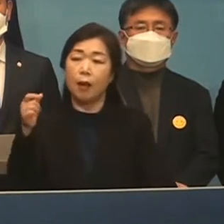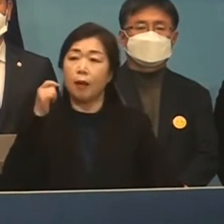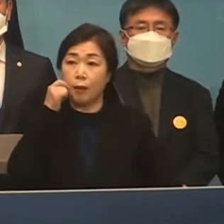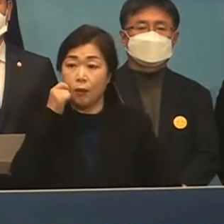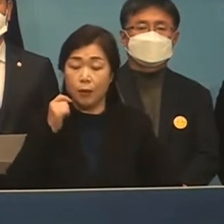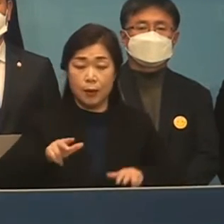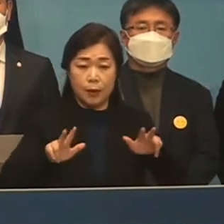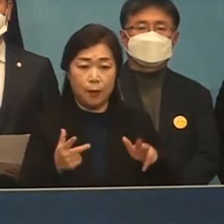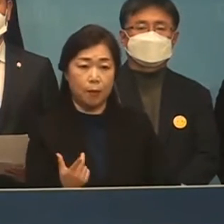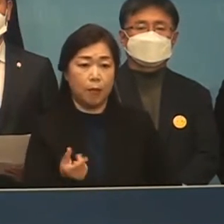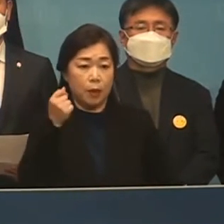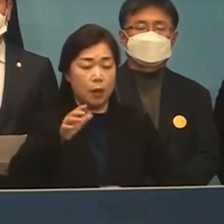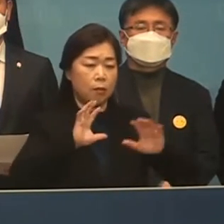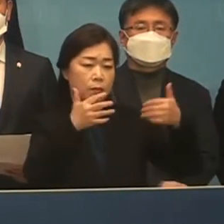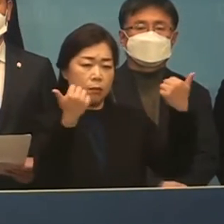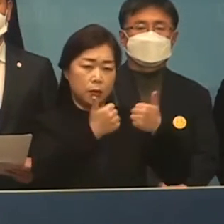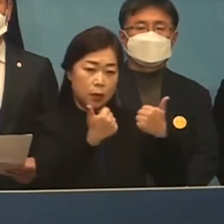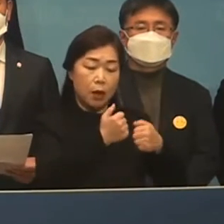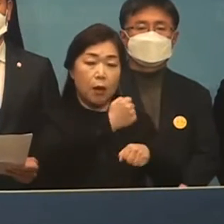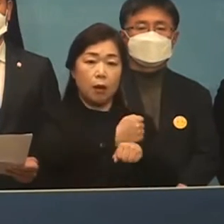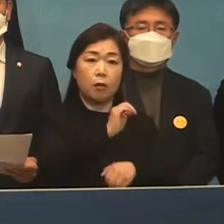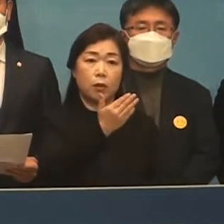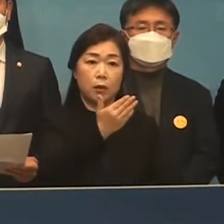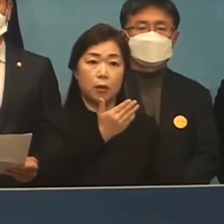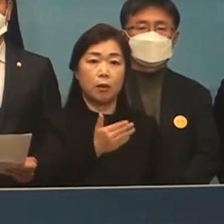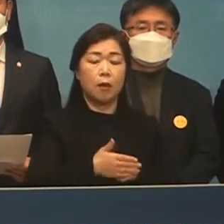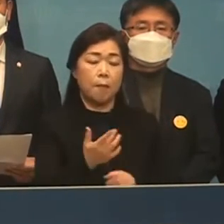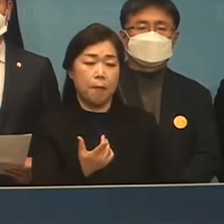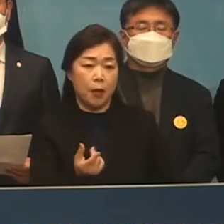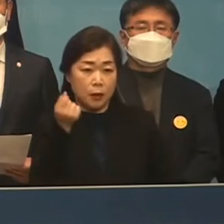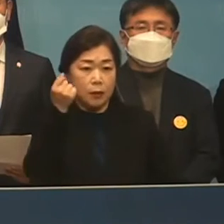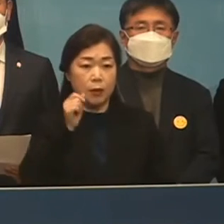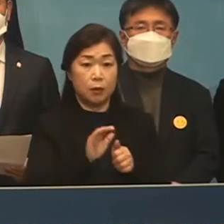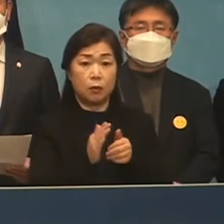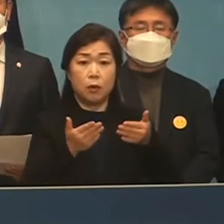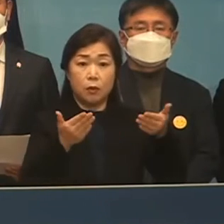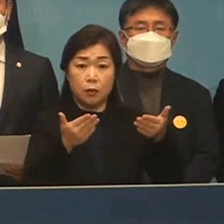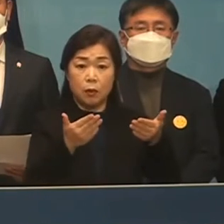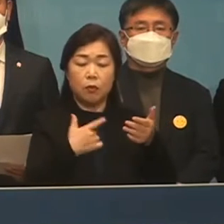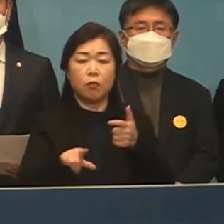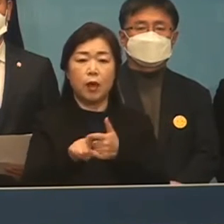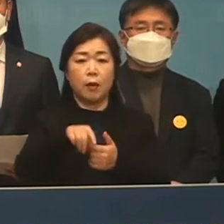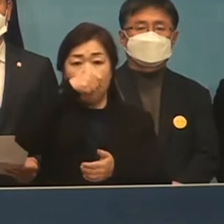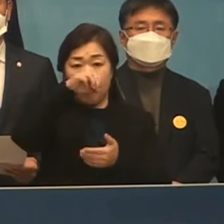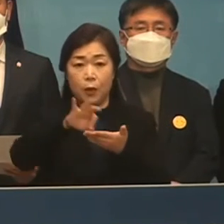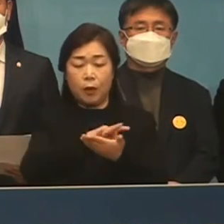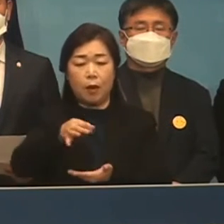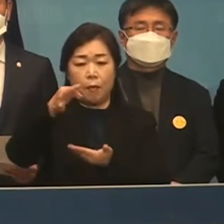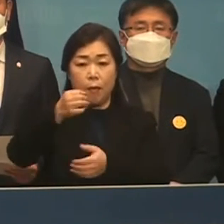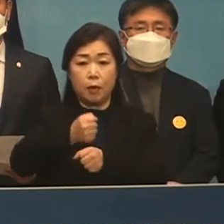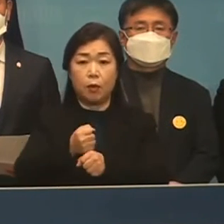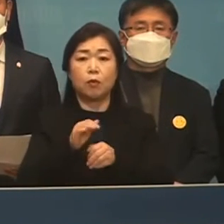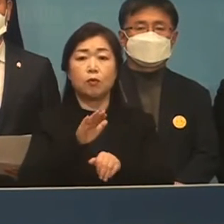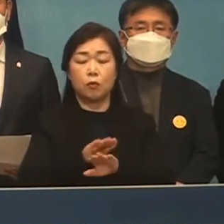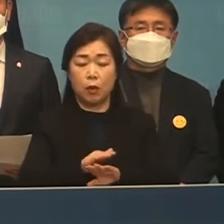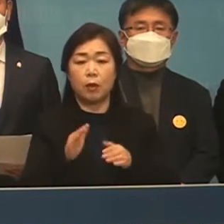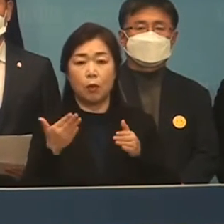지금 당장 논의에 착수해서 신속하게 지원을 마련하고 지원해야 된다고